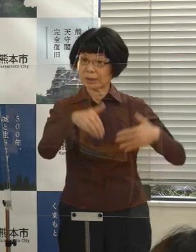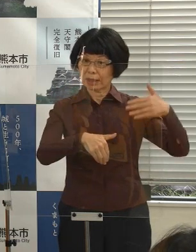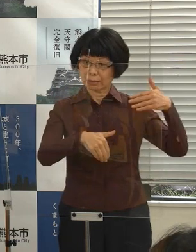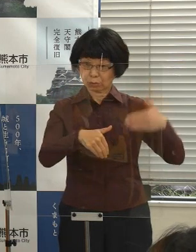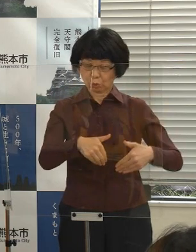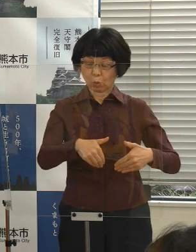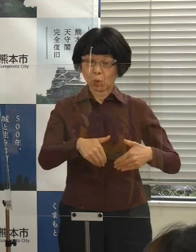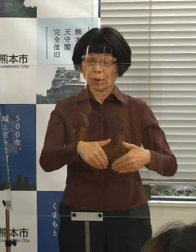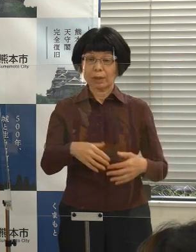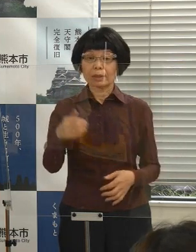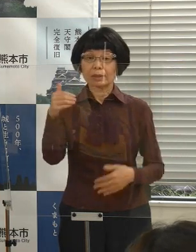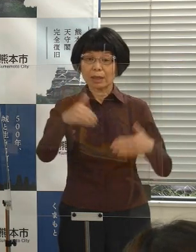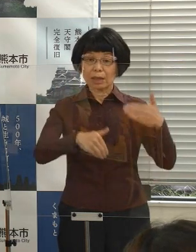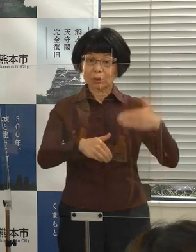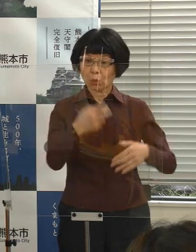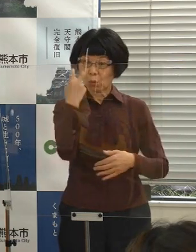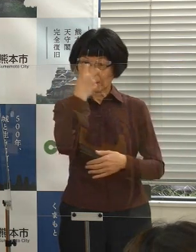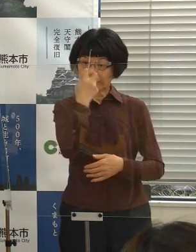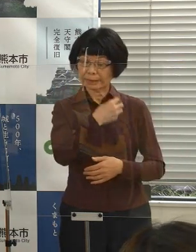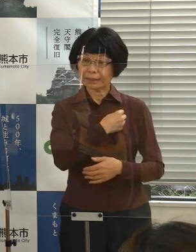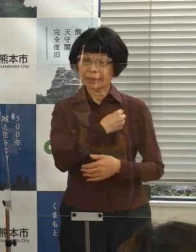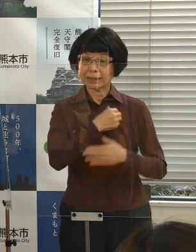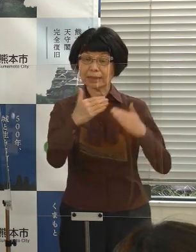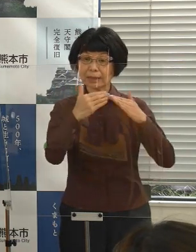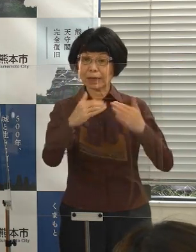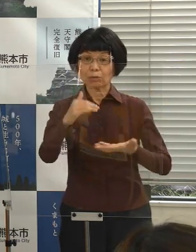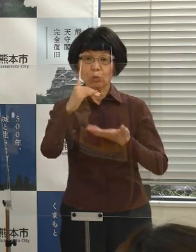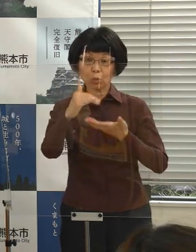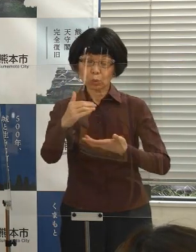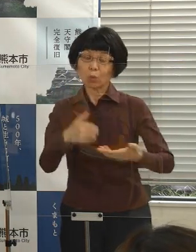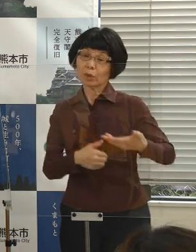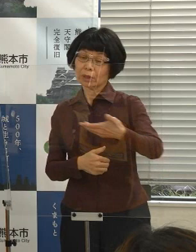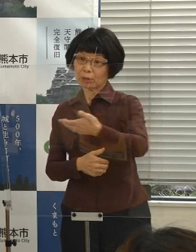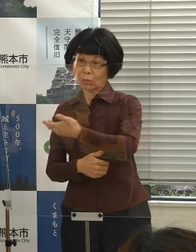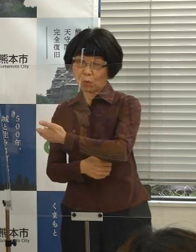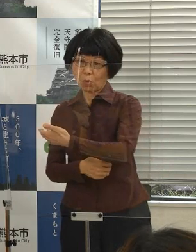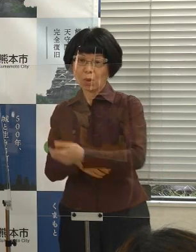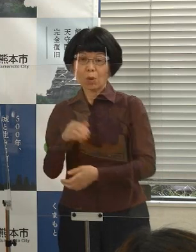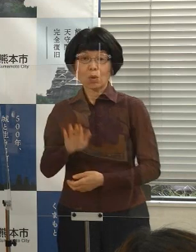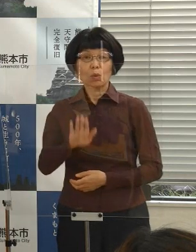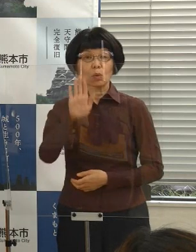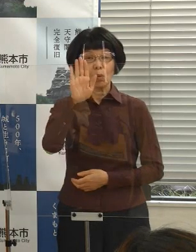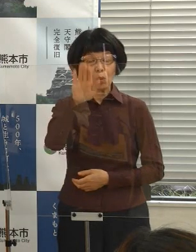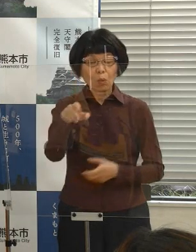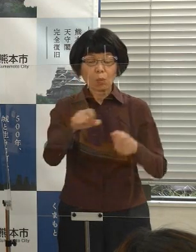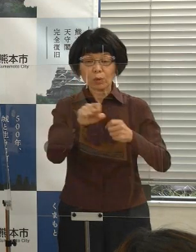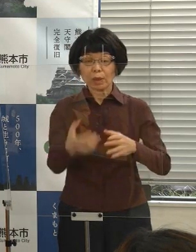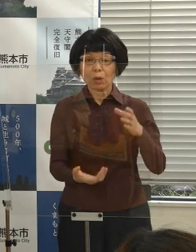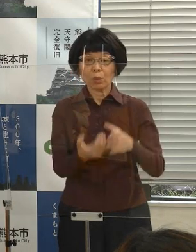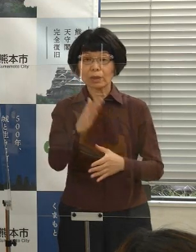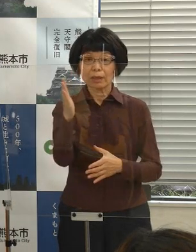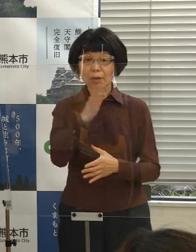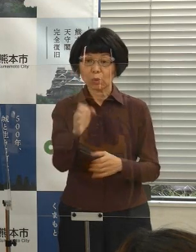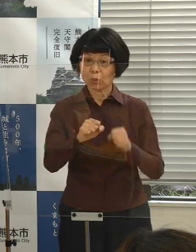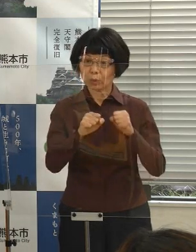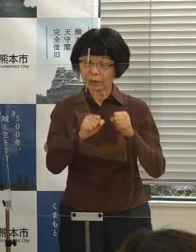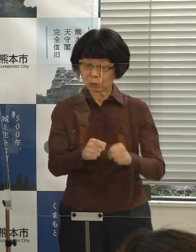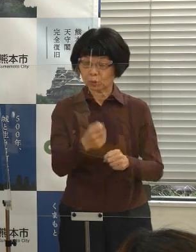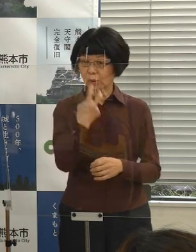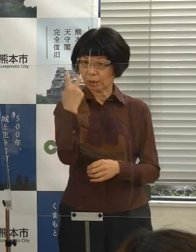んですけれども、先ほど二度と起きない、これは当たり前の話ですけれども、確認の徹底とか、それ